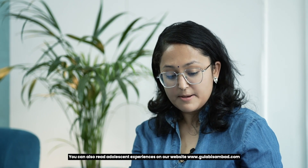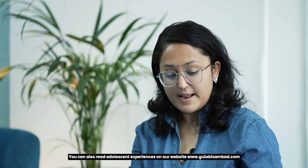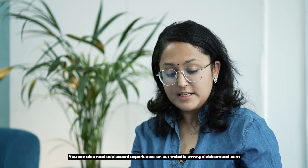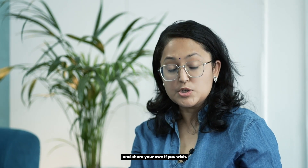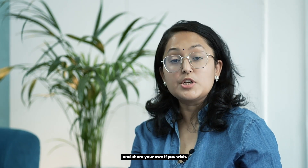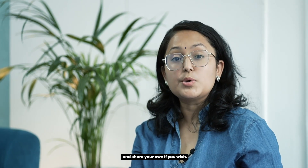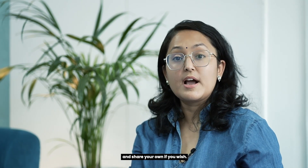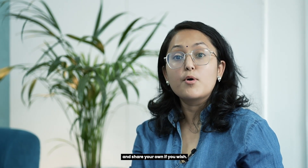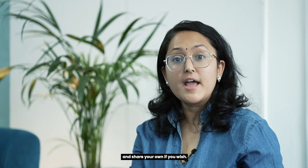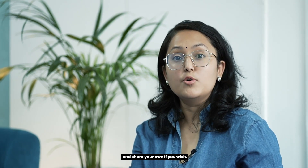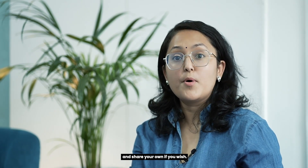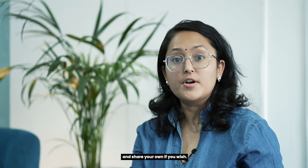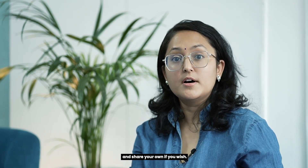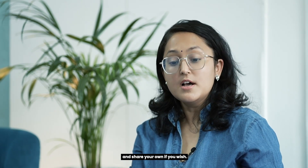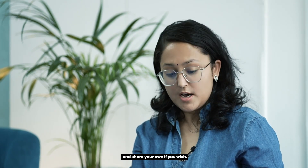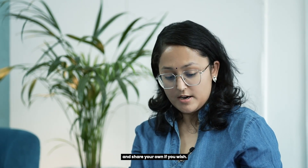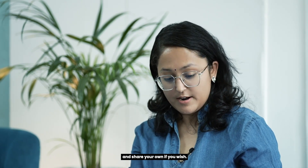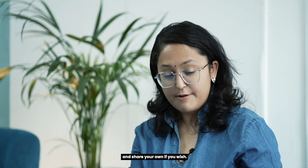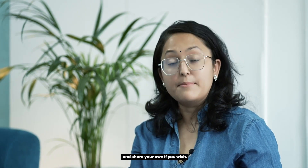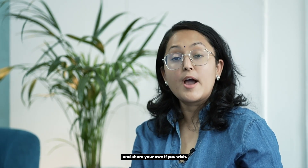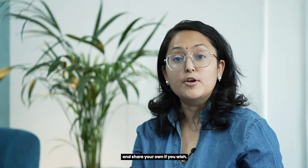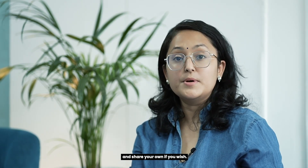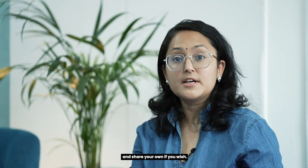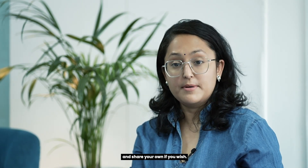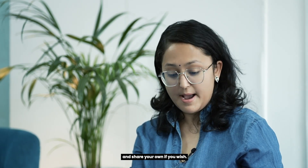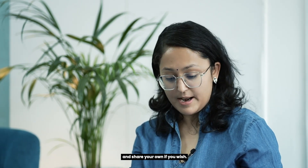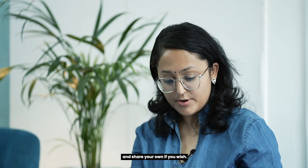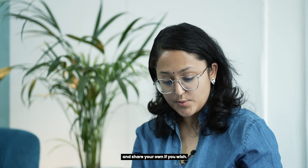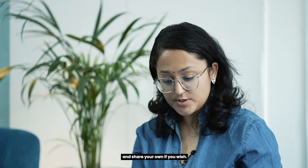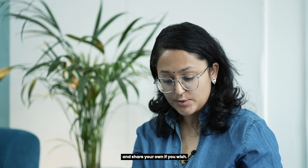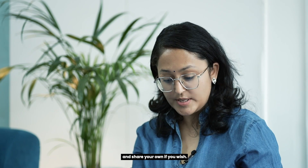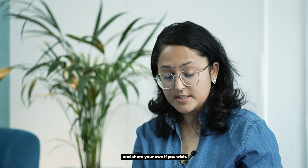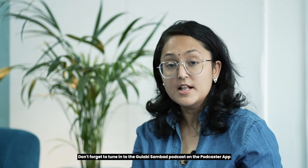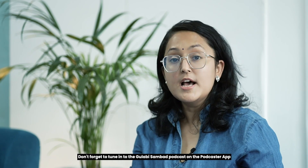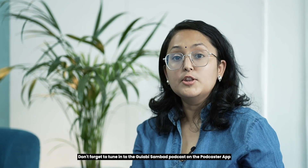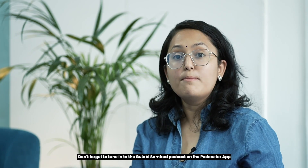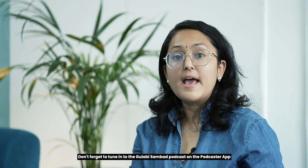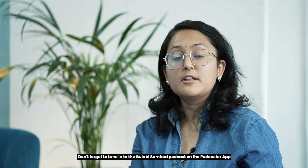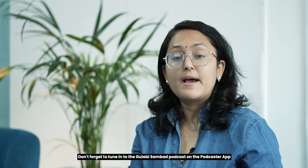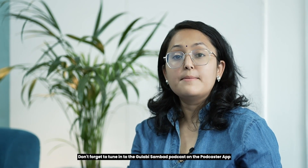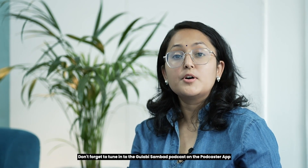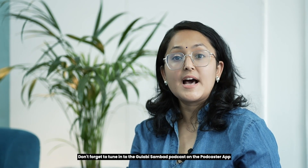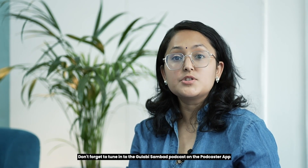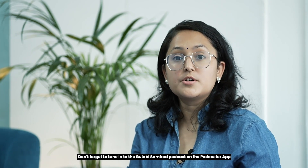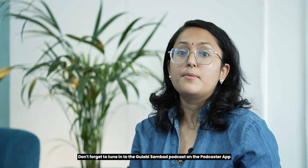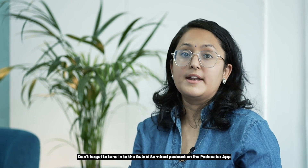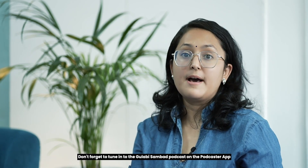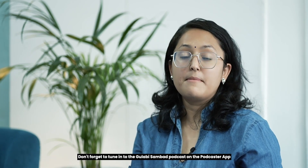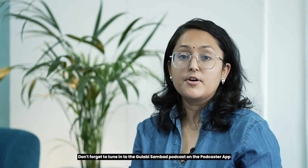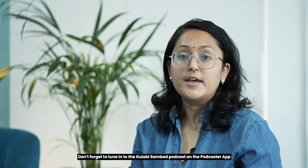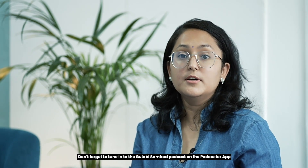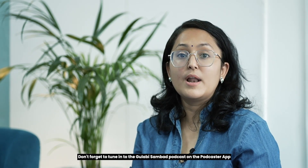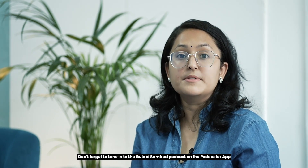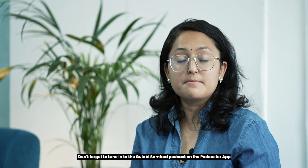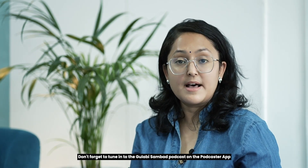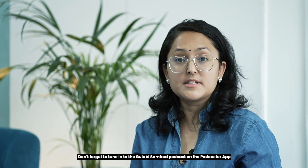www.gulabisambad.com तपाईँले किशोर किशोरीका भोगाईहरू पढ्न र आफ्ना भोगाईहरू पनि छन् भने हामीलाई पठाउन सक्नुहुनेछ। त्यो बाहेक तपाईँले पडकास्टर भन्ने